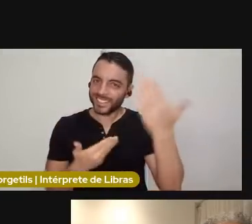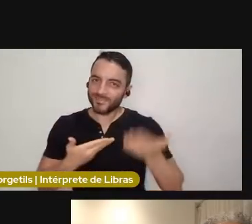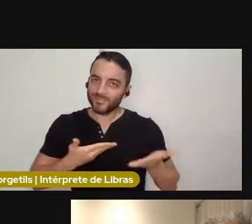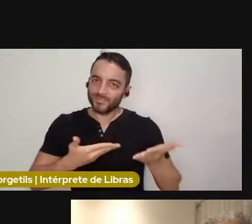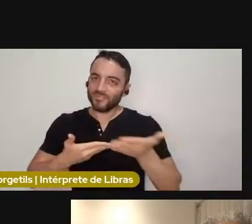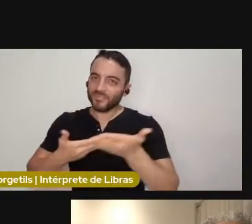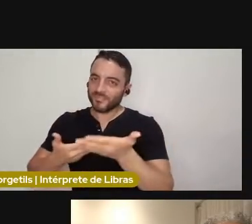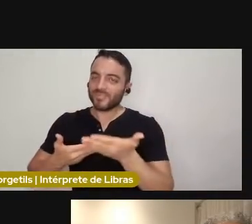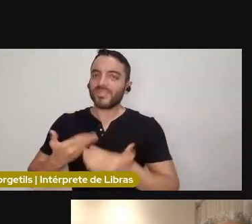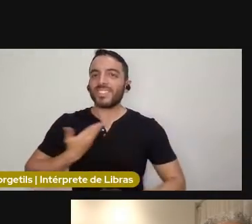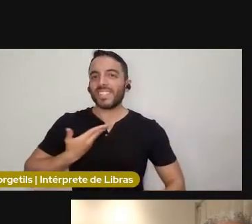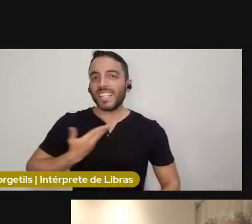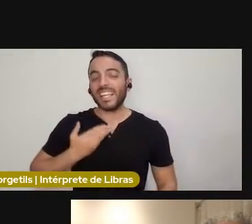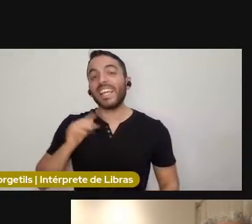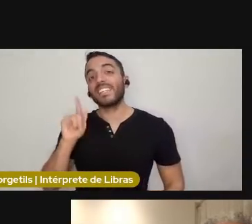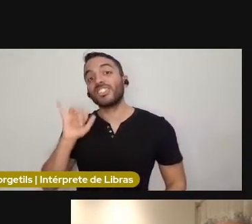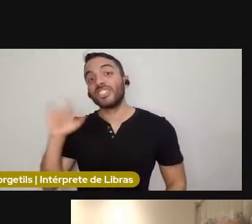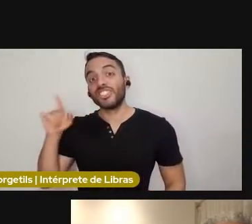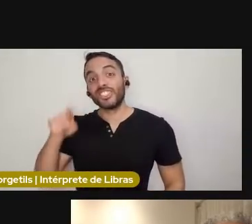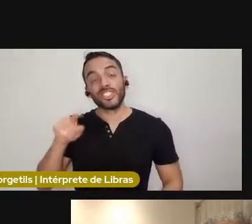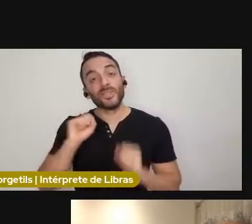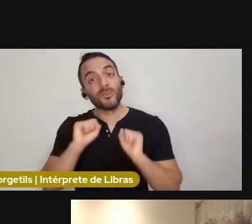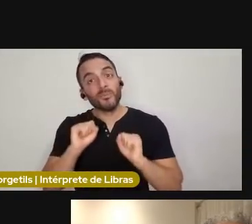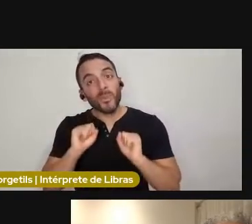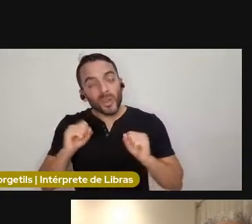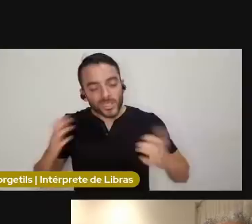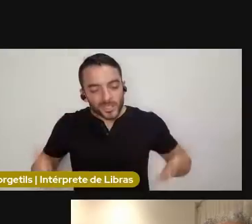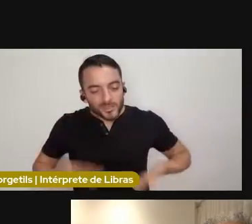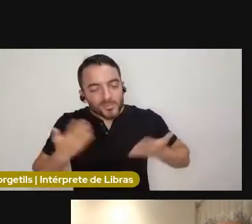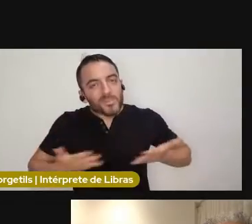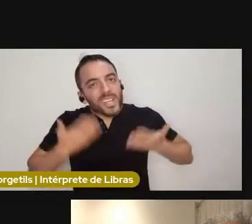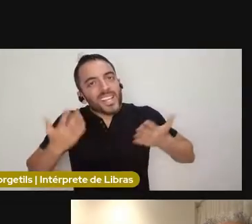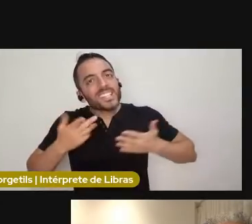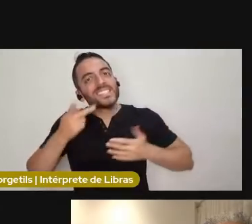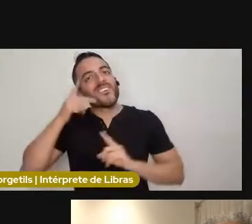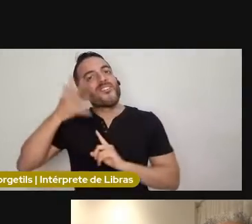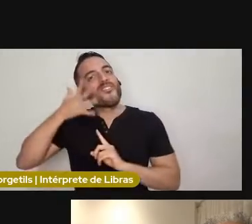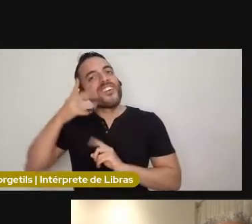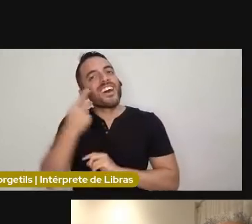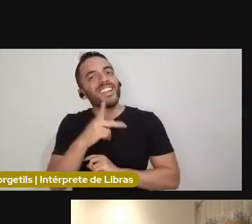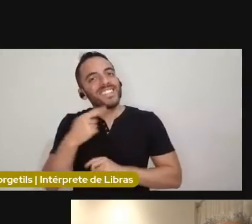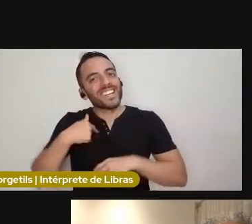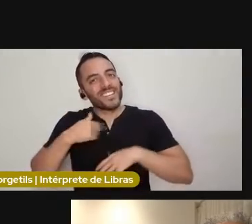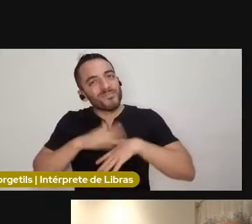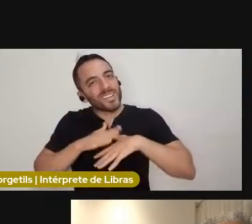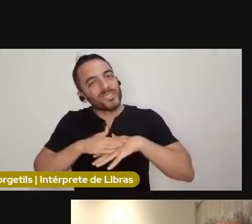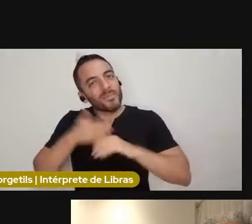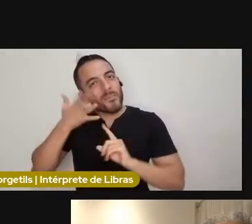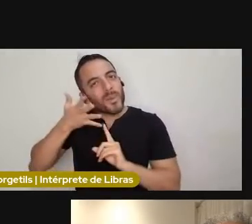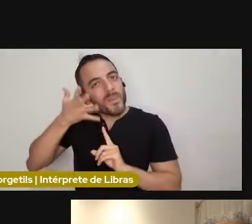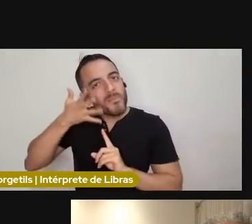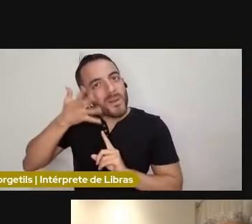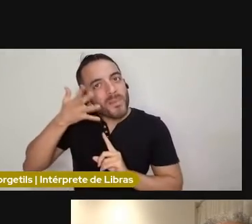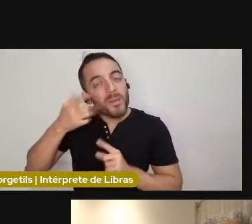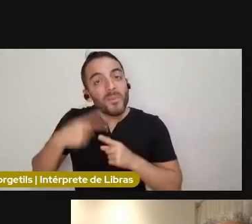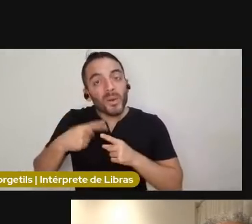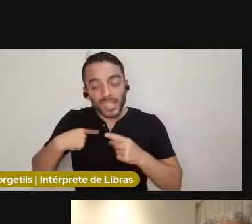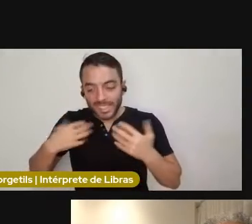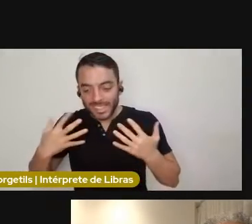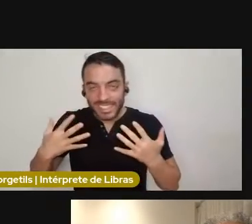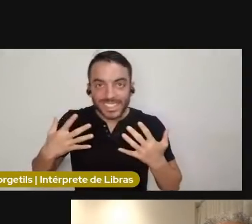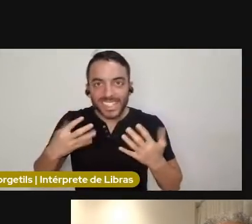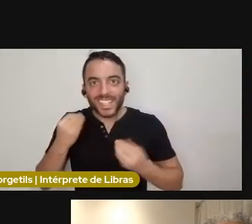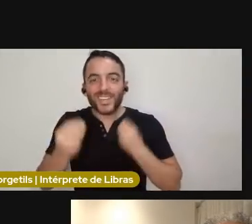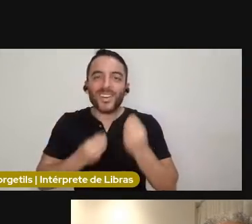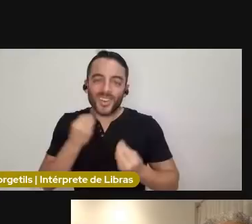agradecer ao Gilberto Gil por ter me dado tanta inspiração com a sua fala para encaminhar a minha fala dessa maneira que eu não saberia muito como colocar. Mas,